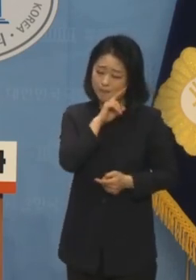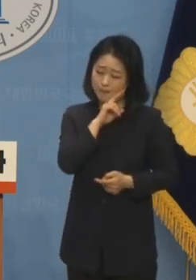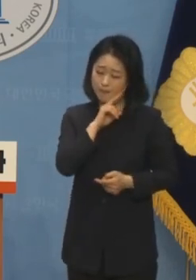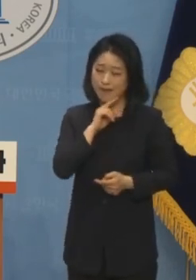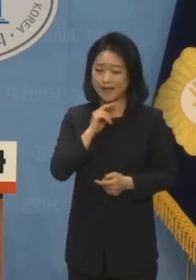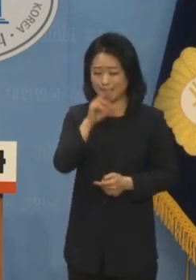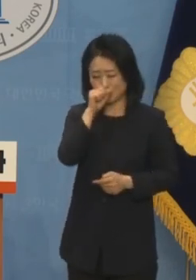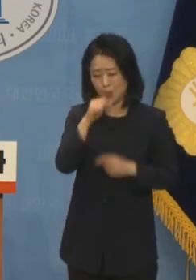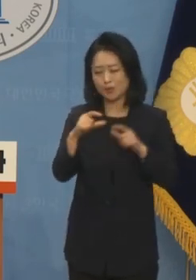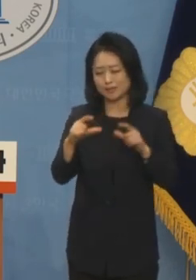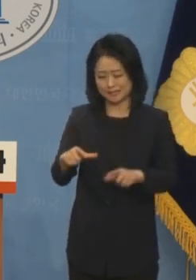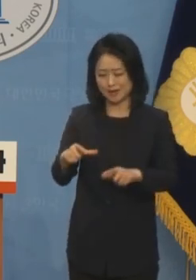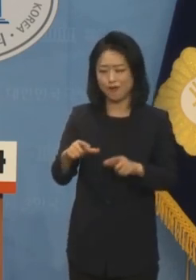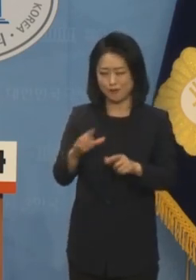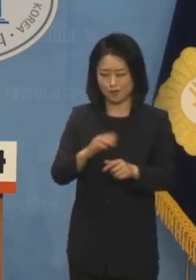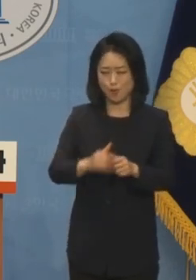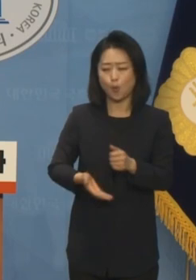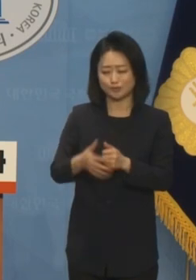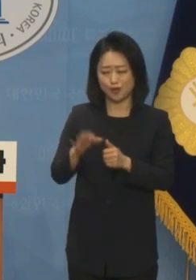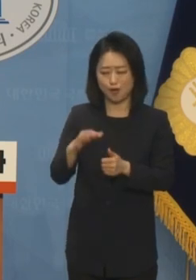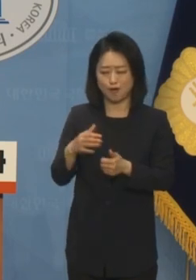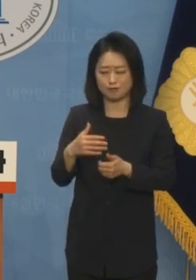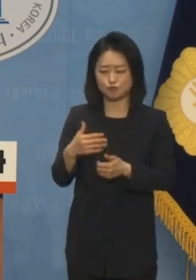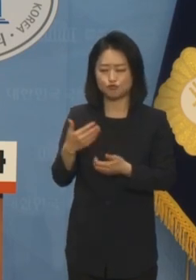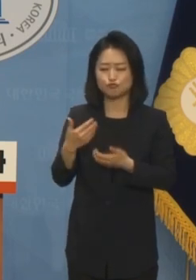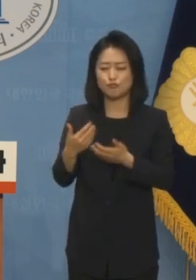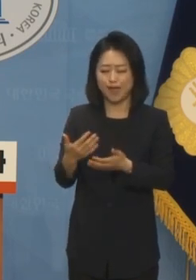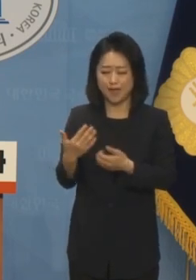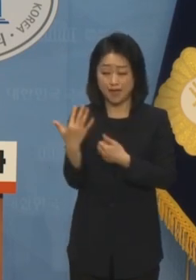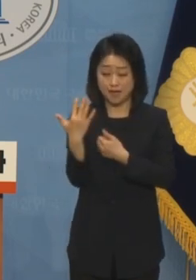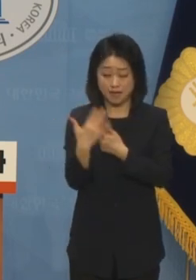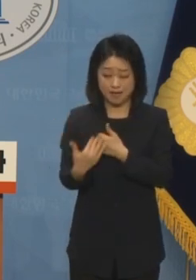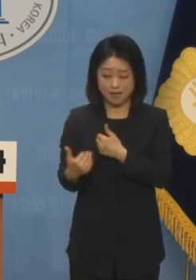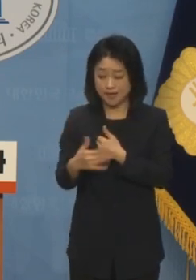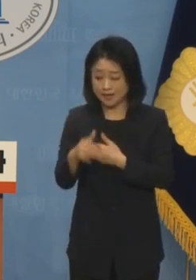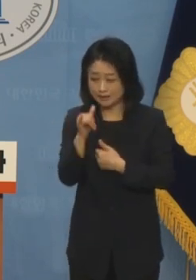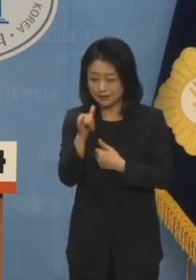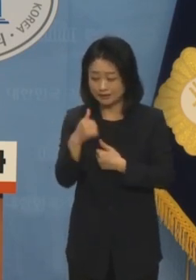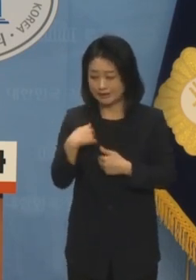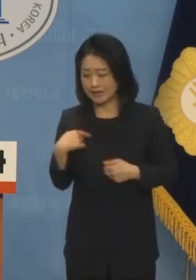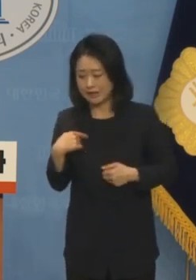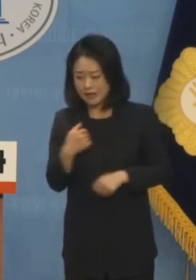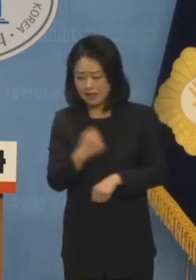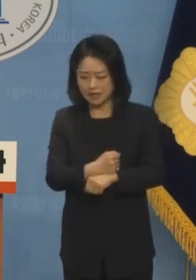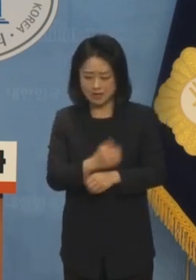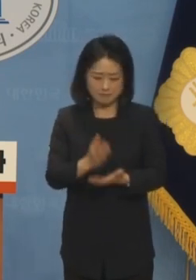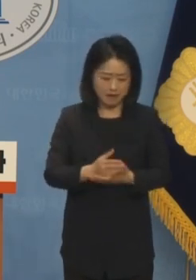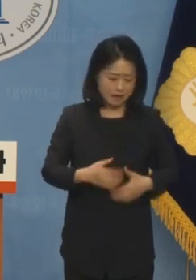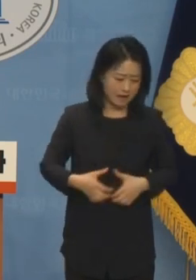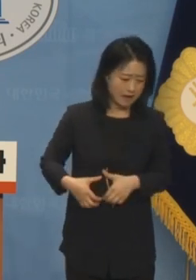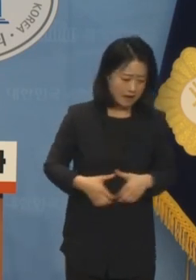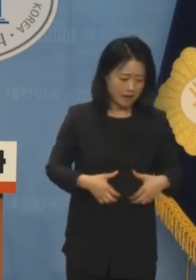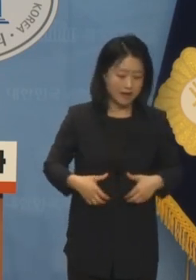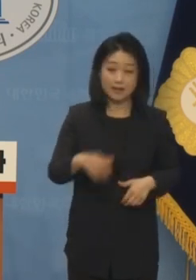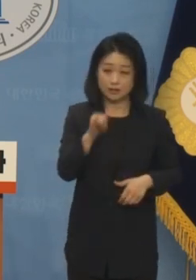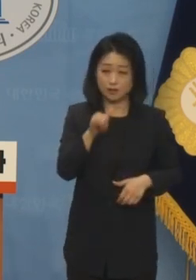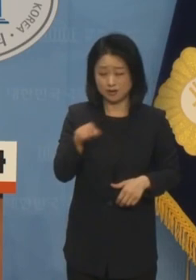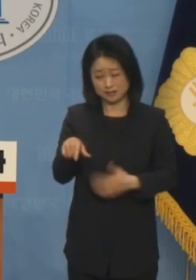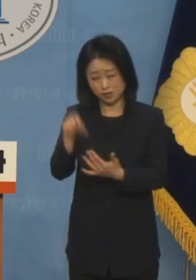지역구에 공천해 주겠다는 달콤한 제의가 많았습니다. 그런 선택을 하는 것은 너무도 쉬운